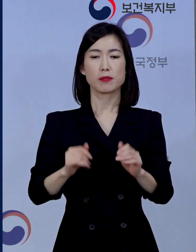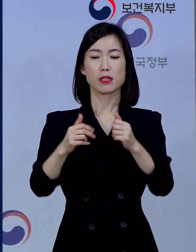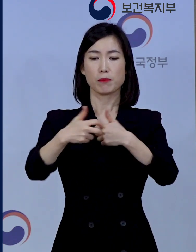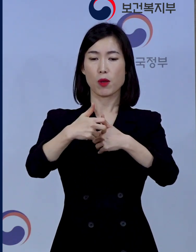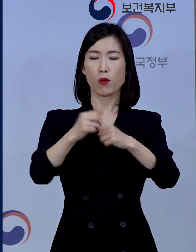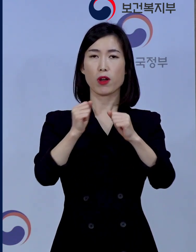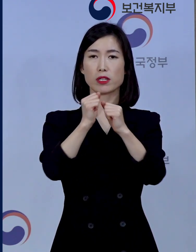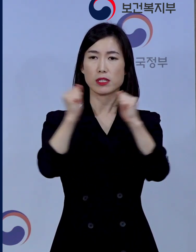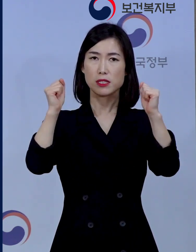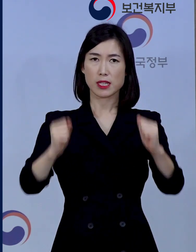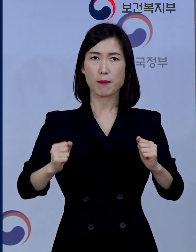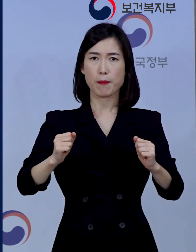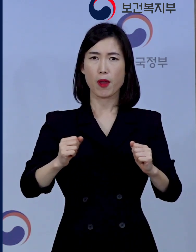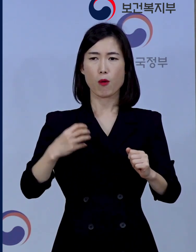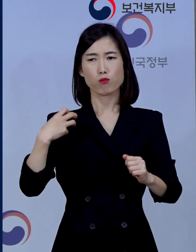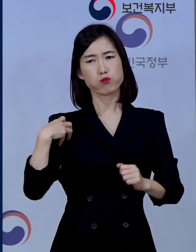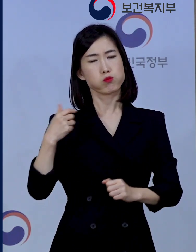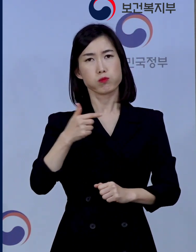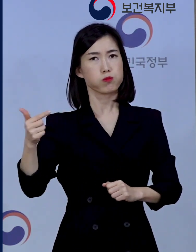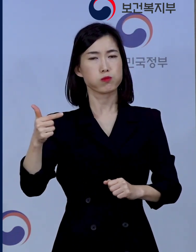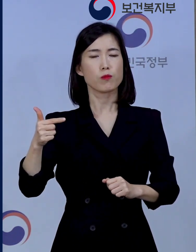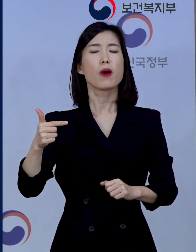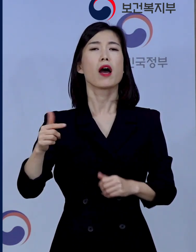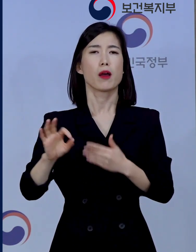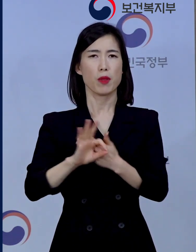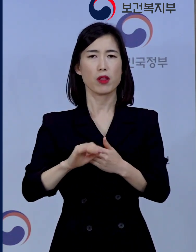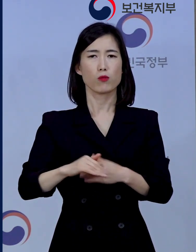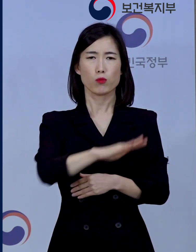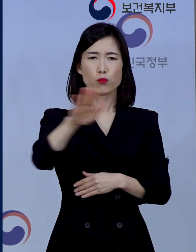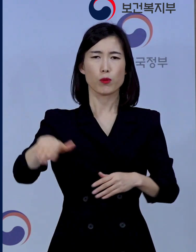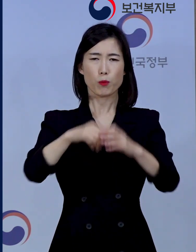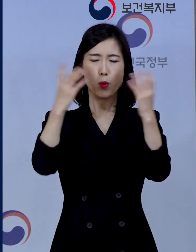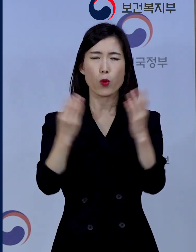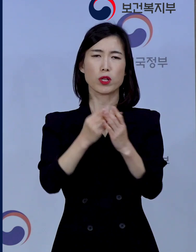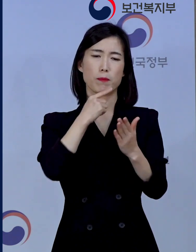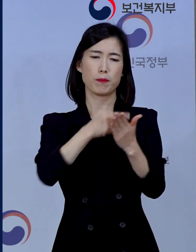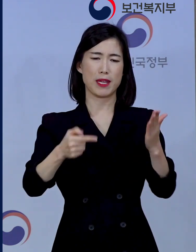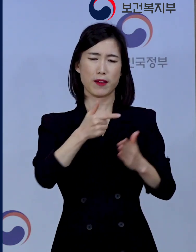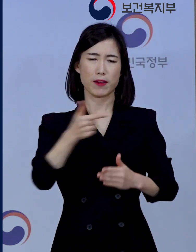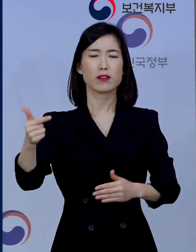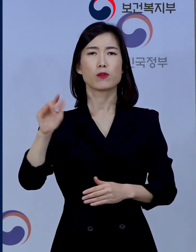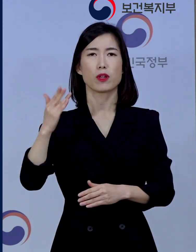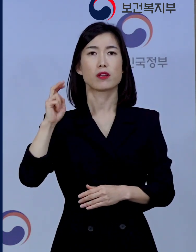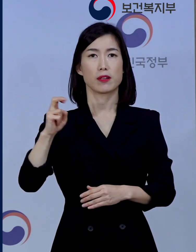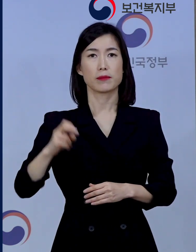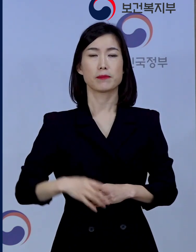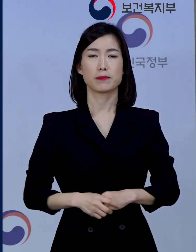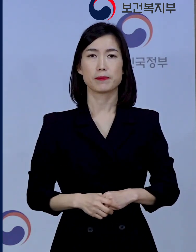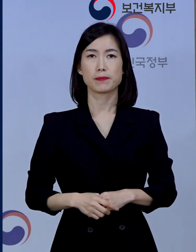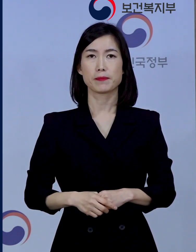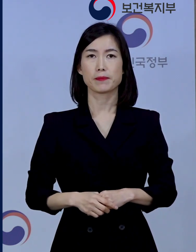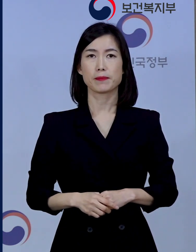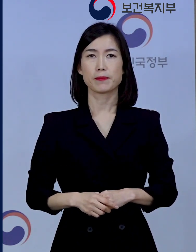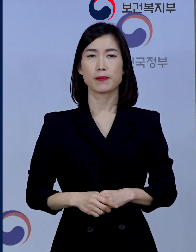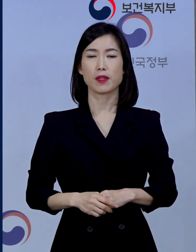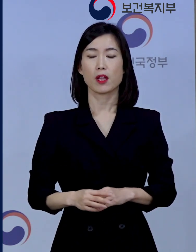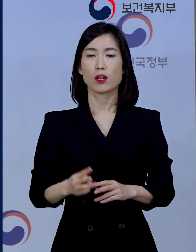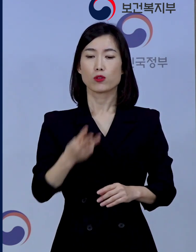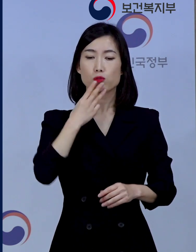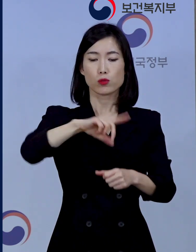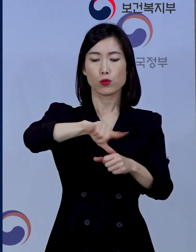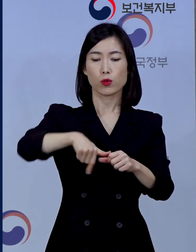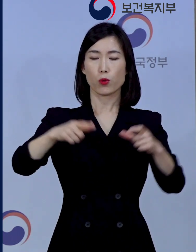인해 의료 체계가 한계에 도달한다면 우리 모두에게 큰 피해가 발생할 것입니다.